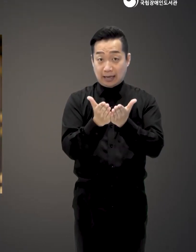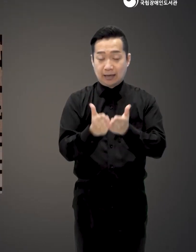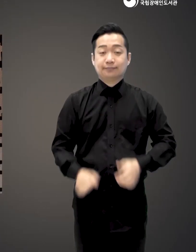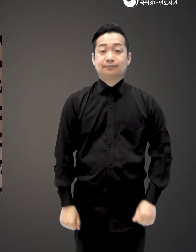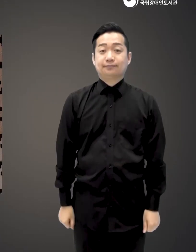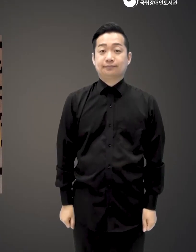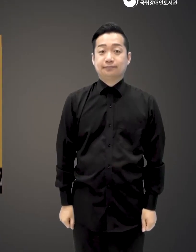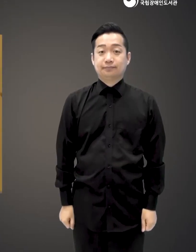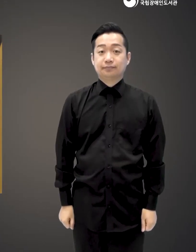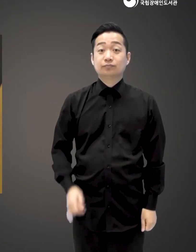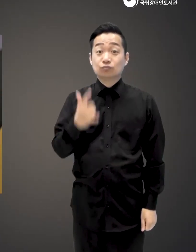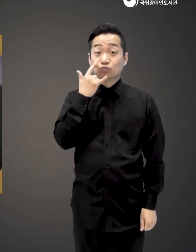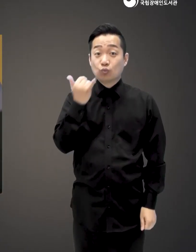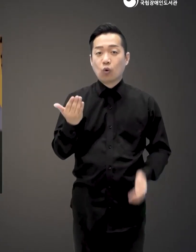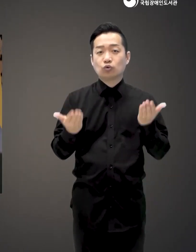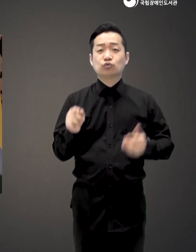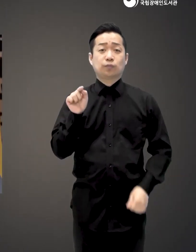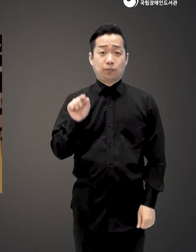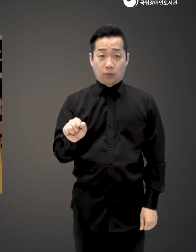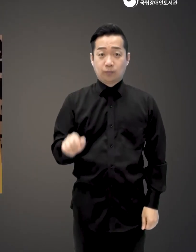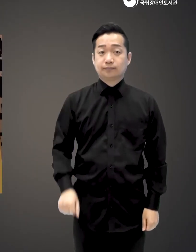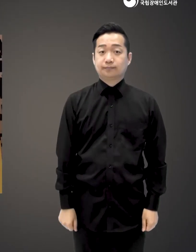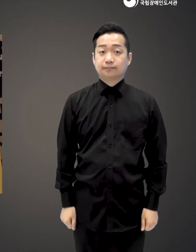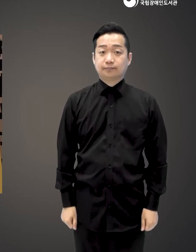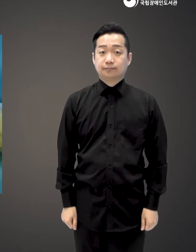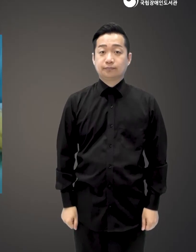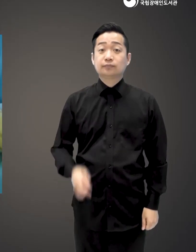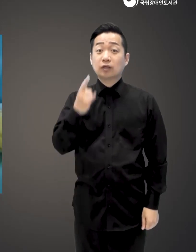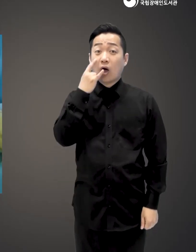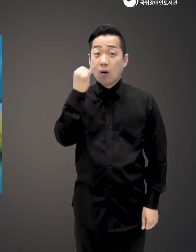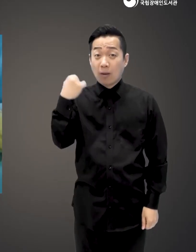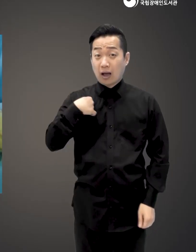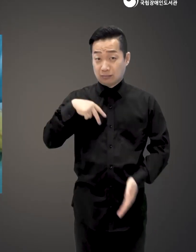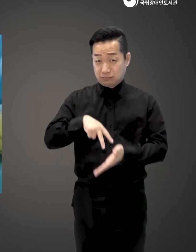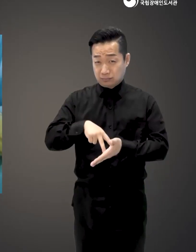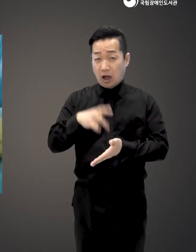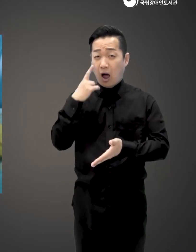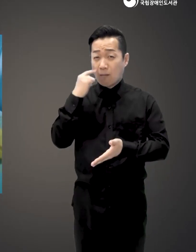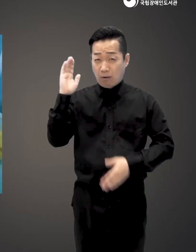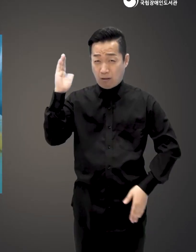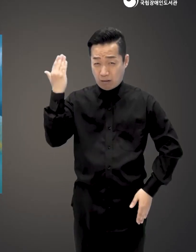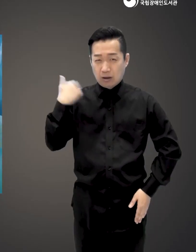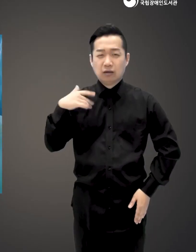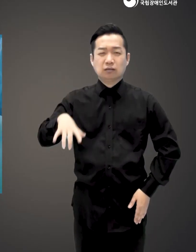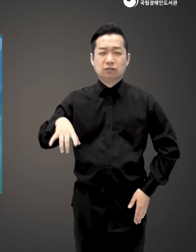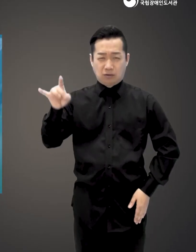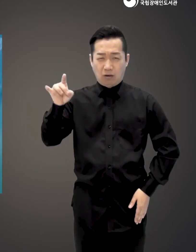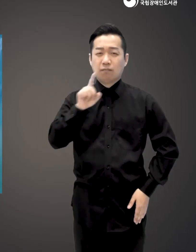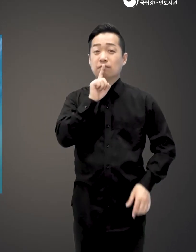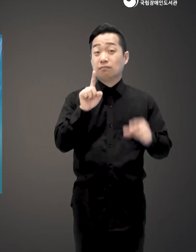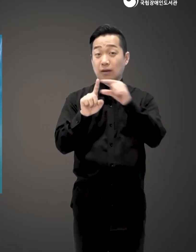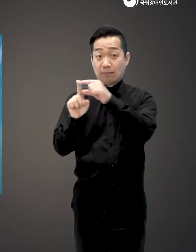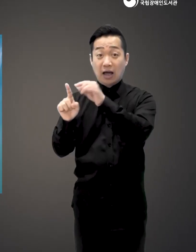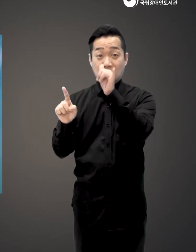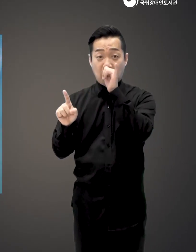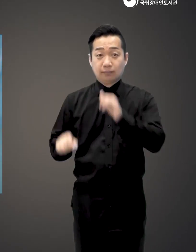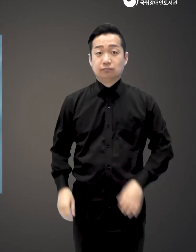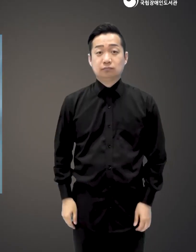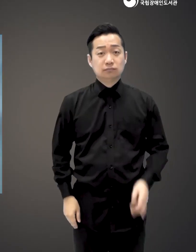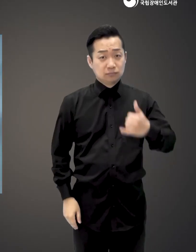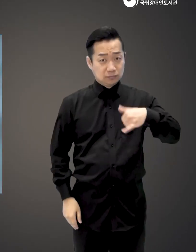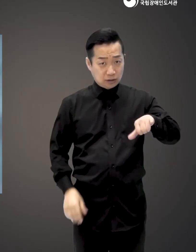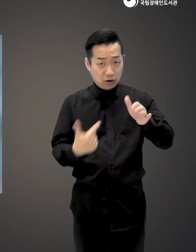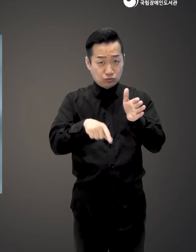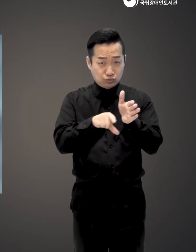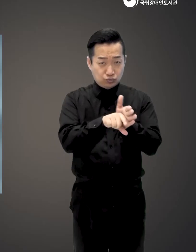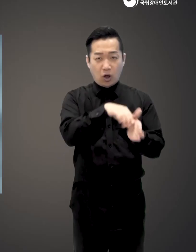책, 부모 쉼표입니다. 엄마도 엄마가 처음이라서 라는 말이 있습니다. 아이를